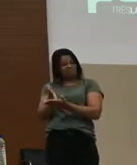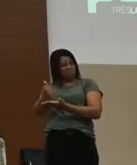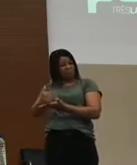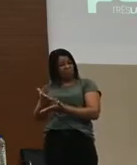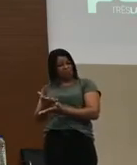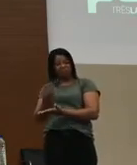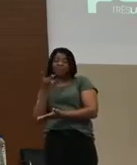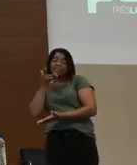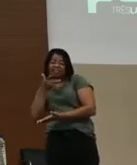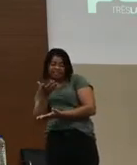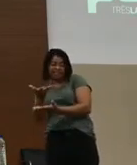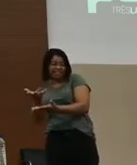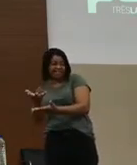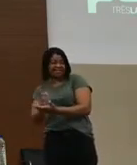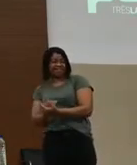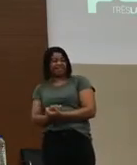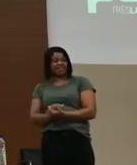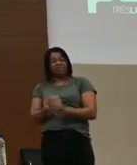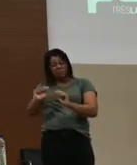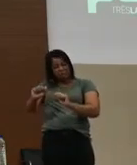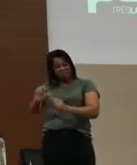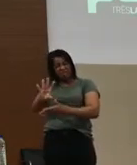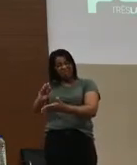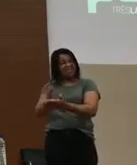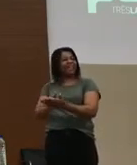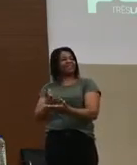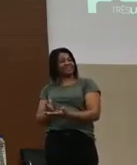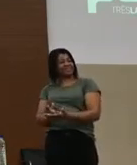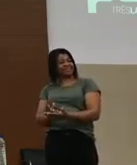não, pode fazer,